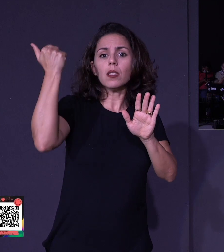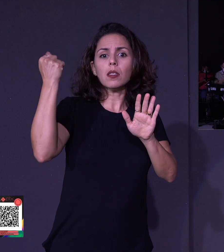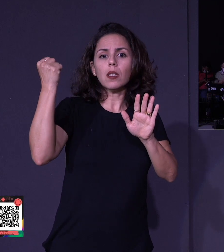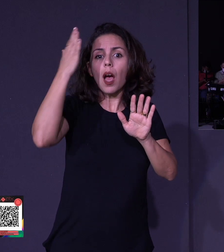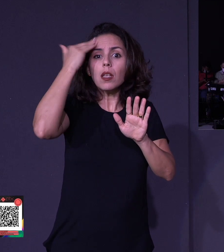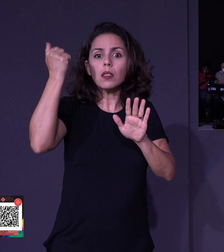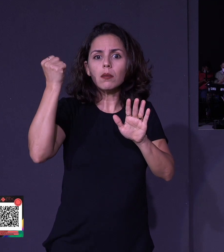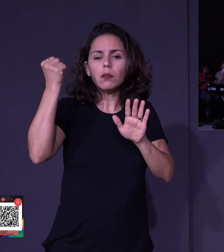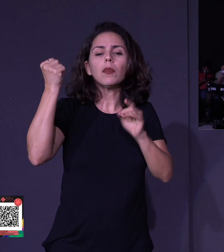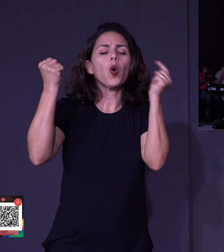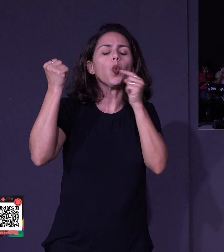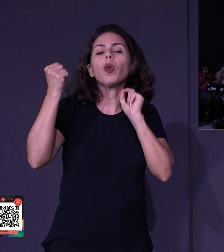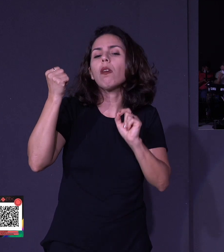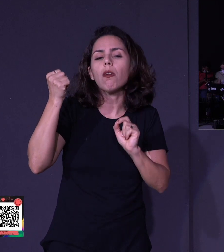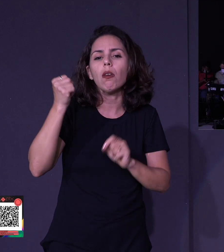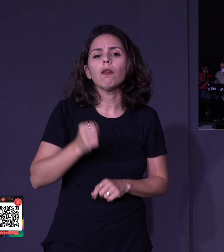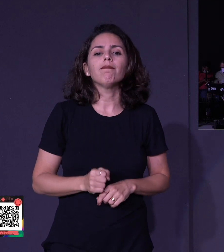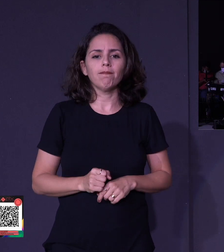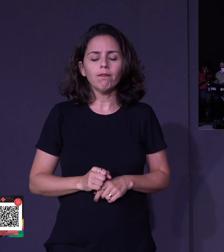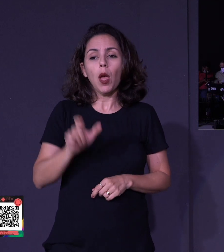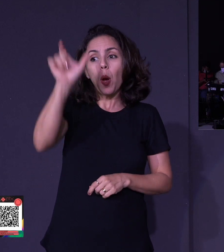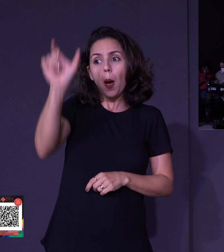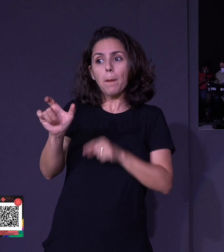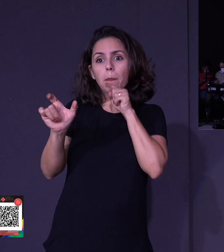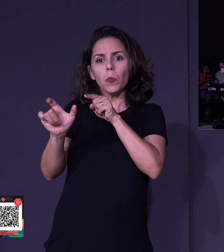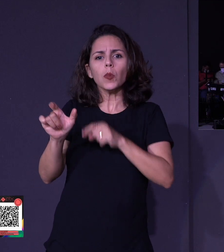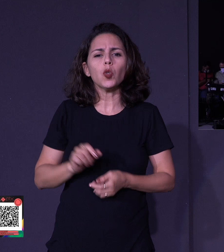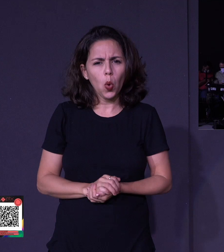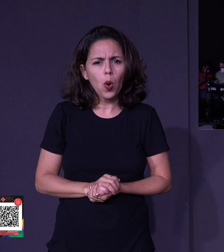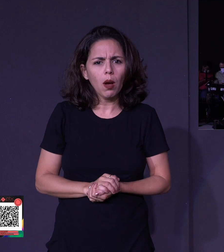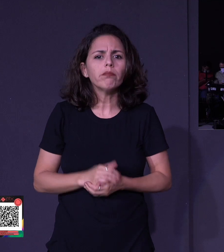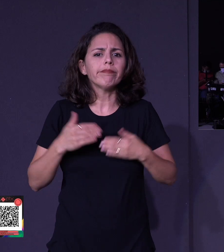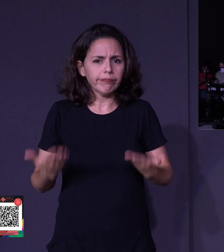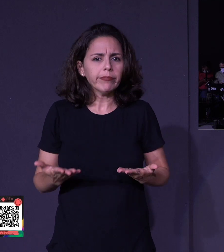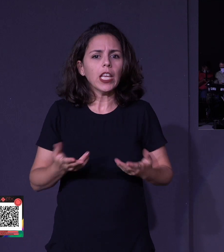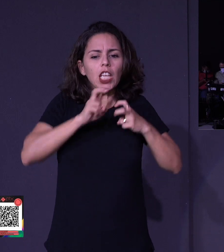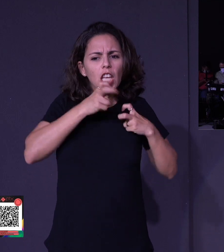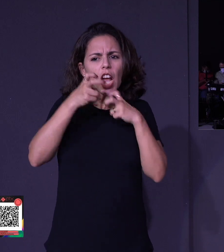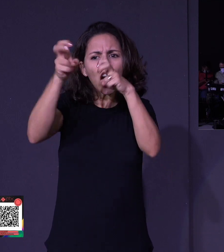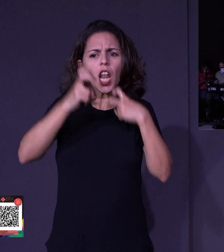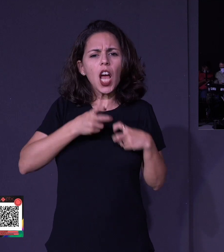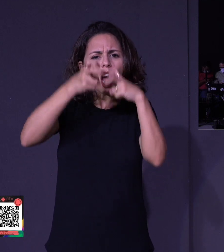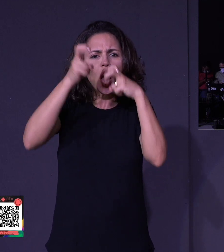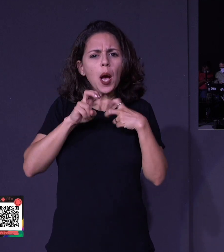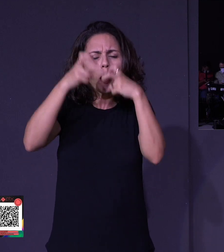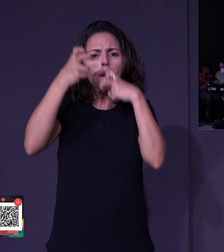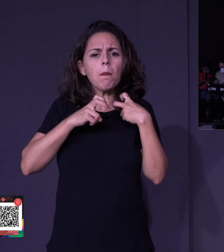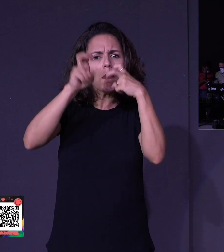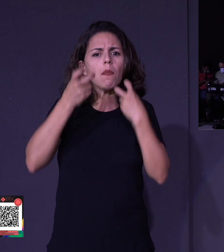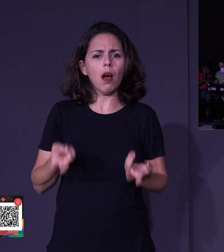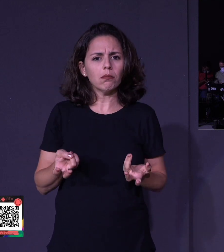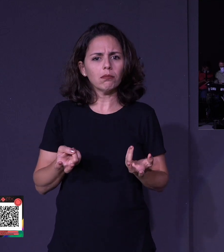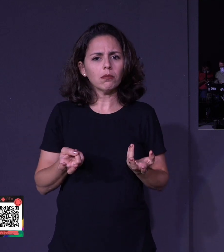tempo bíblico é onde havia comércio, muita movimentação, a entrada das portas e nas cidades.